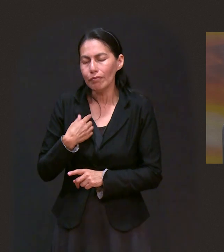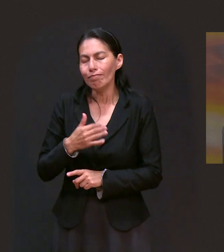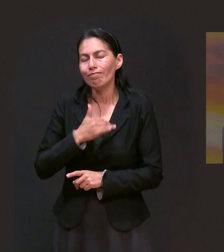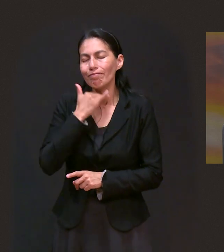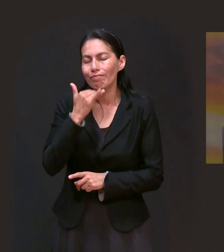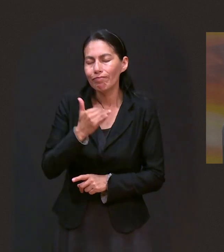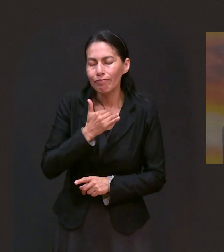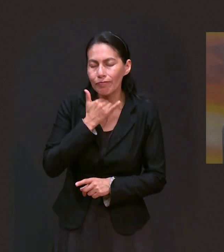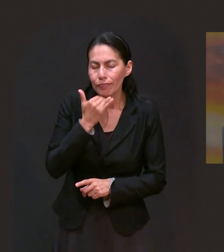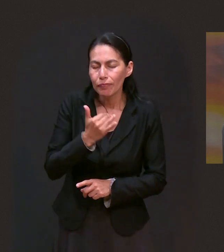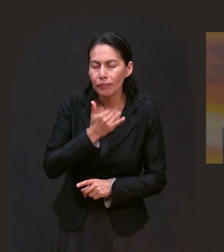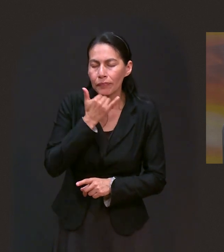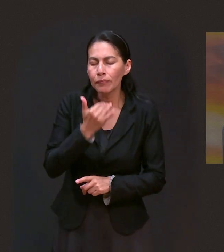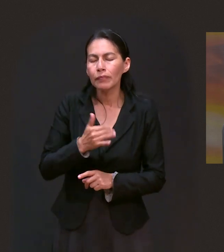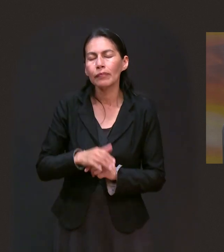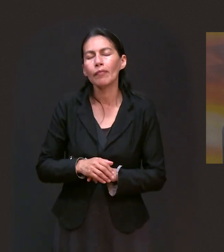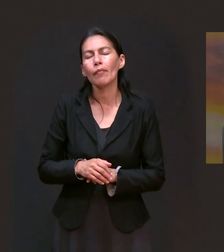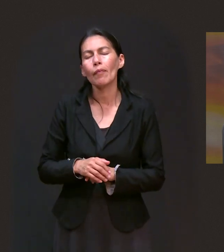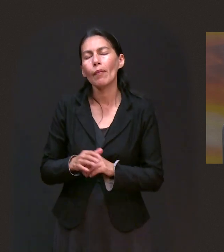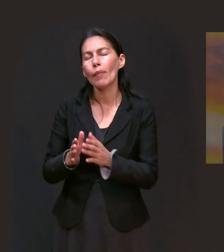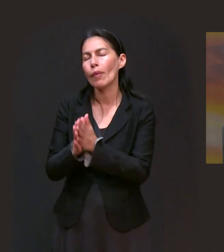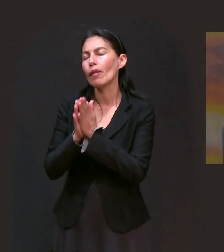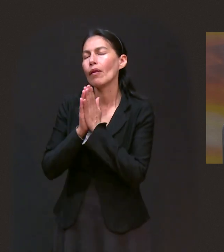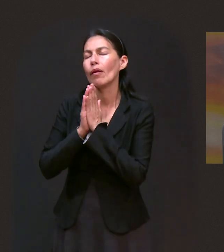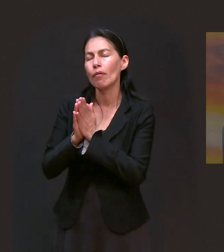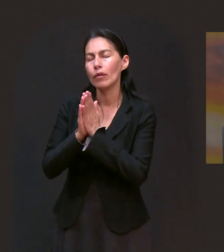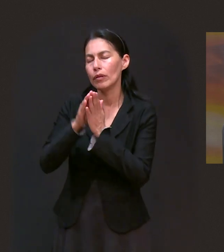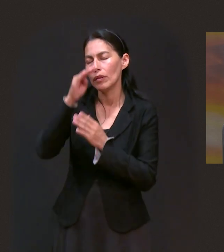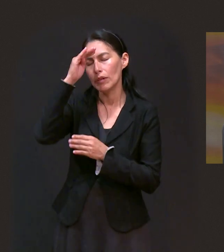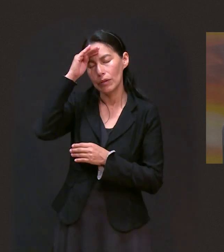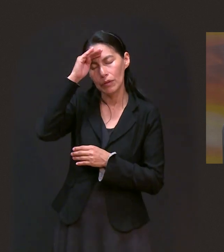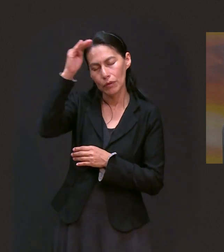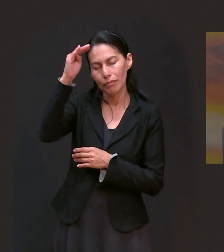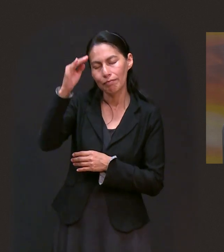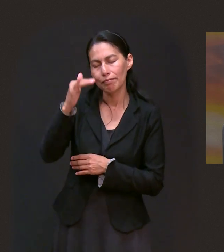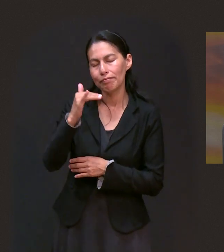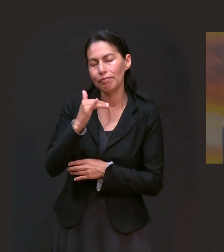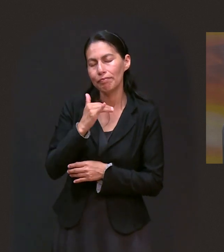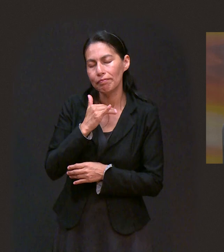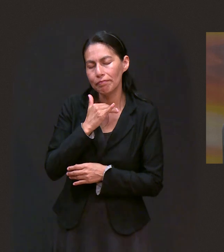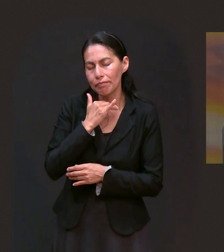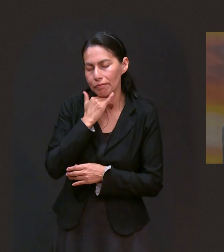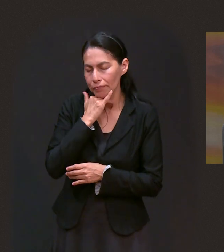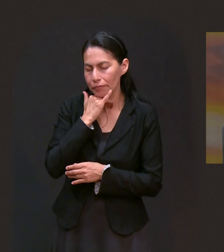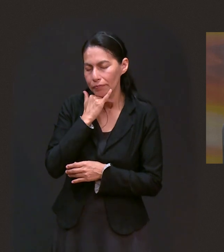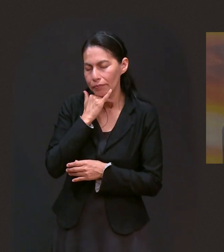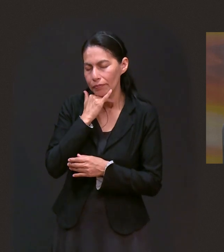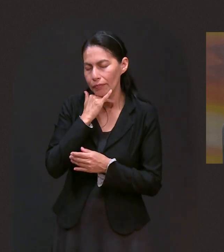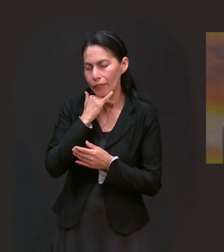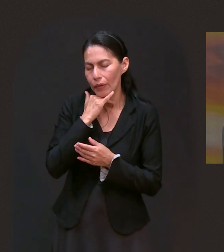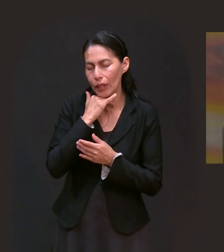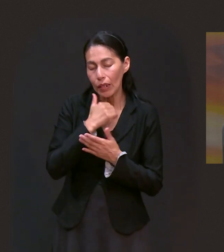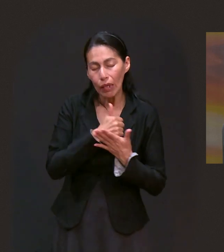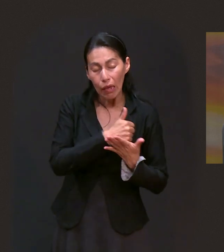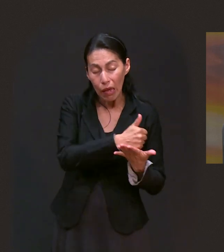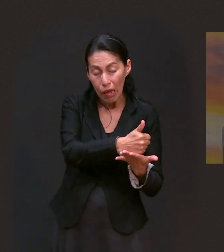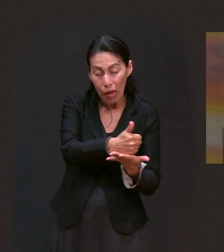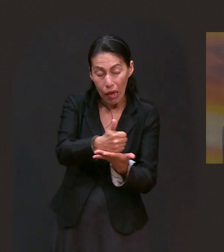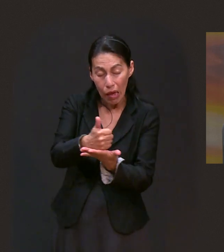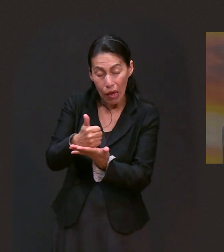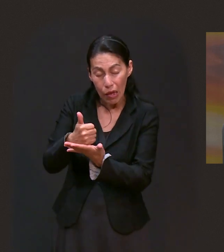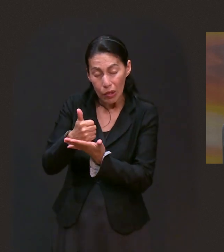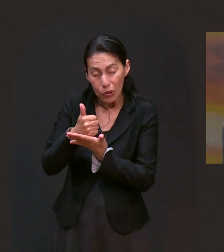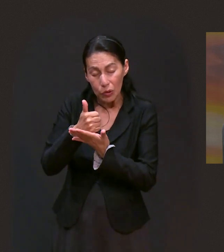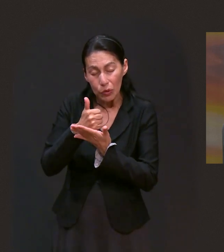errado en la manera en que hemos estado actuando hasta el momento perdónanos señor ayúdanos a